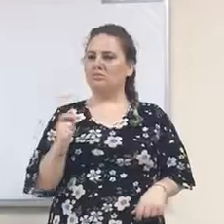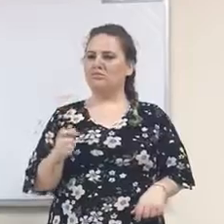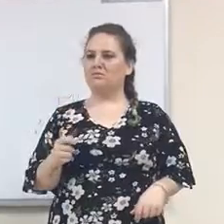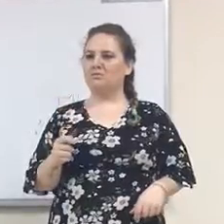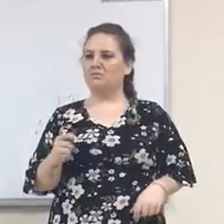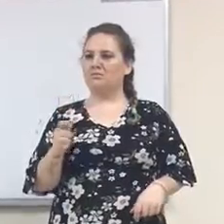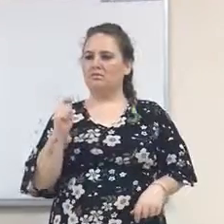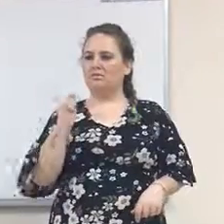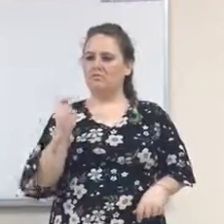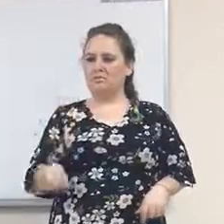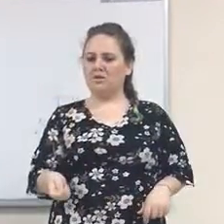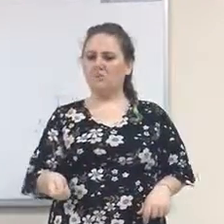mecbur,